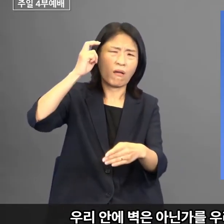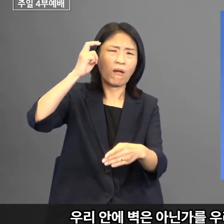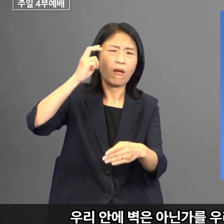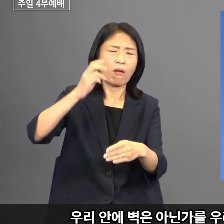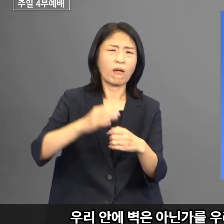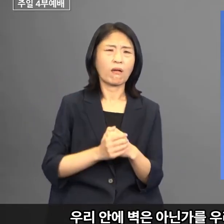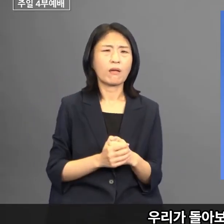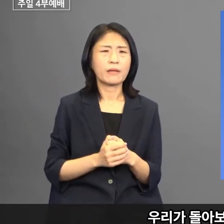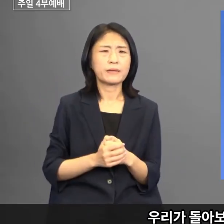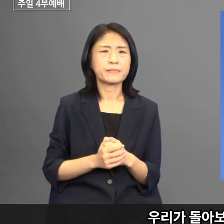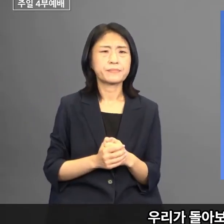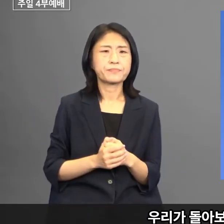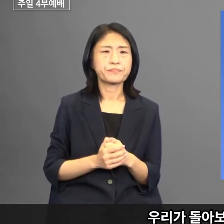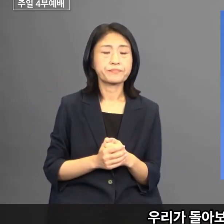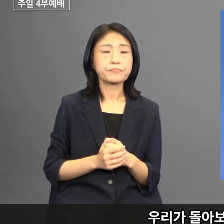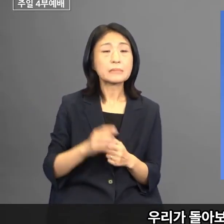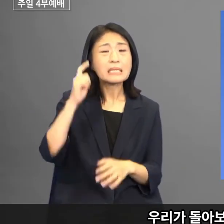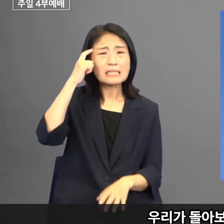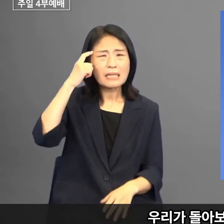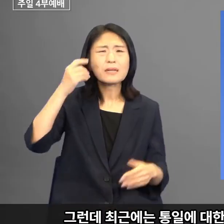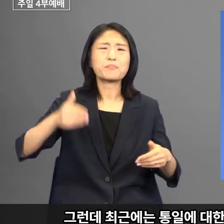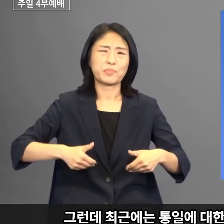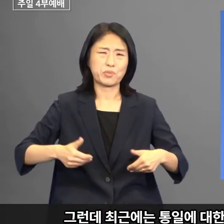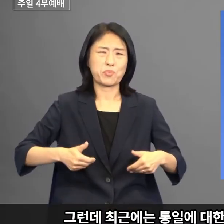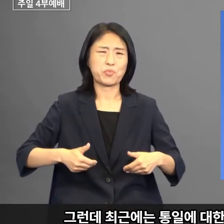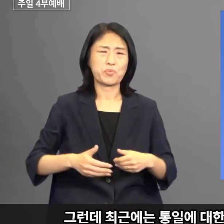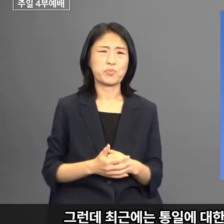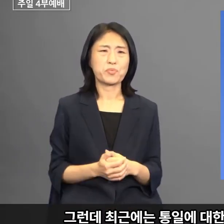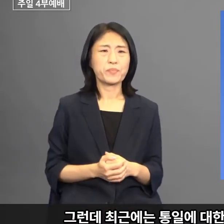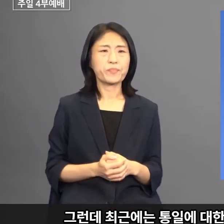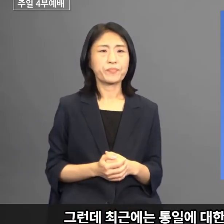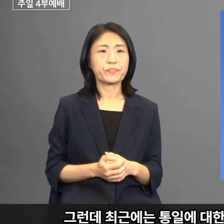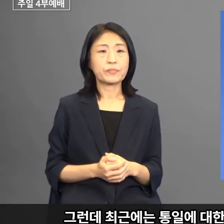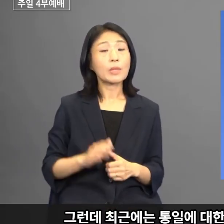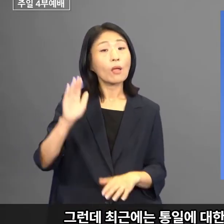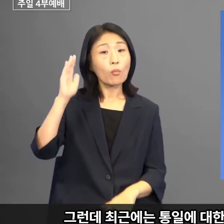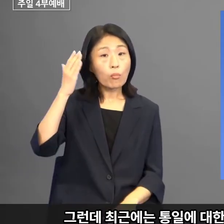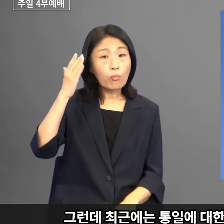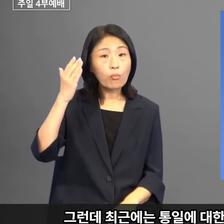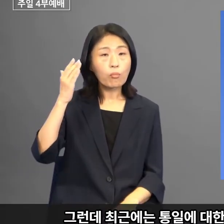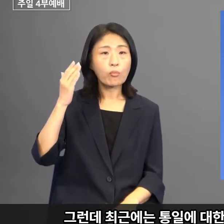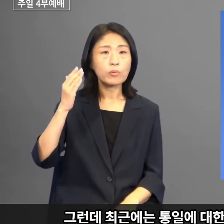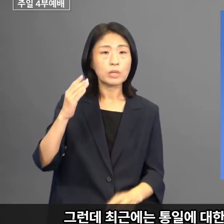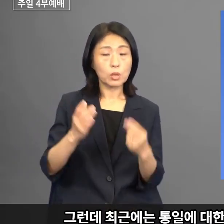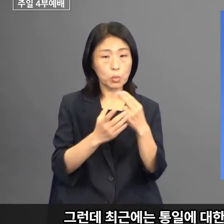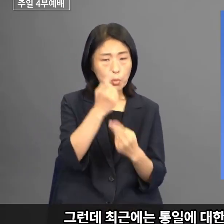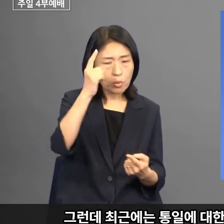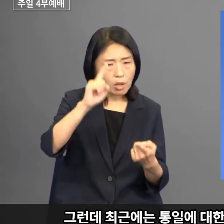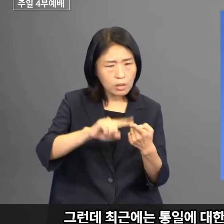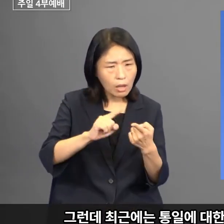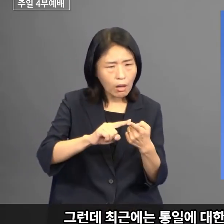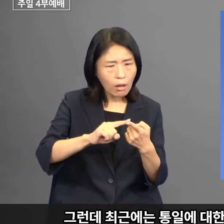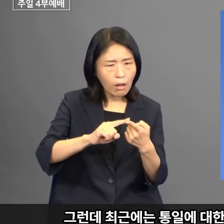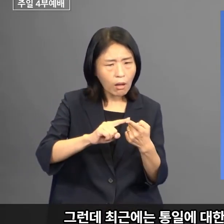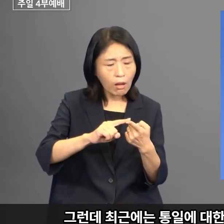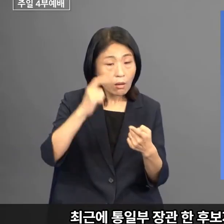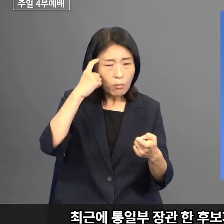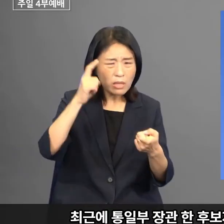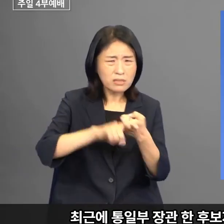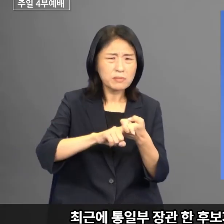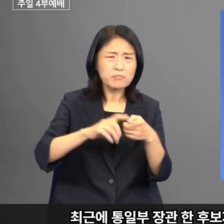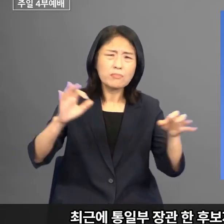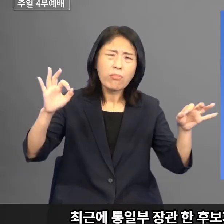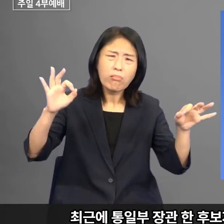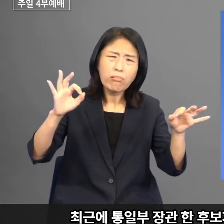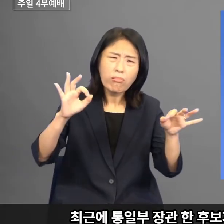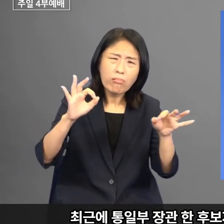통일선교주의를 맞이해서 우리가 돌아보았으면 좋겠어요. 근데 최근에는 이 통일에 대한 관심도 점차 사라지고 있습니다.